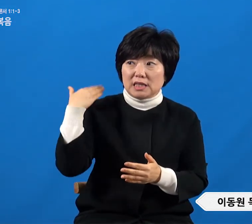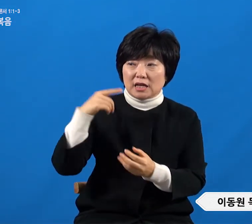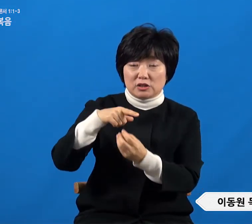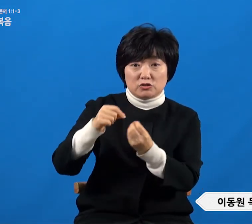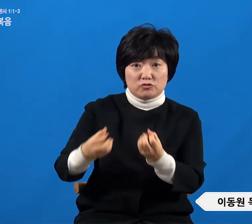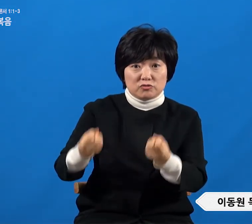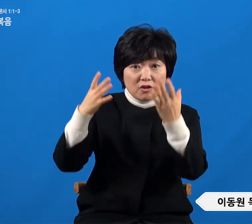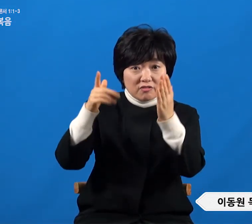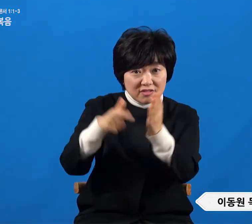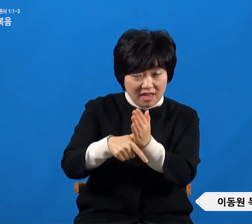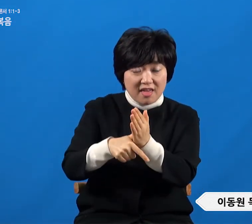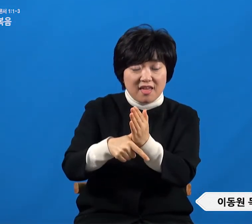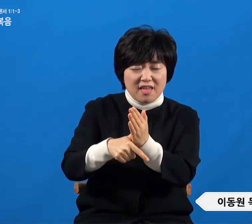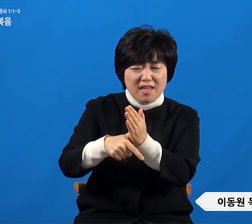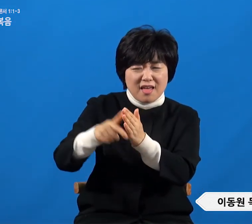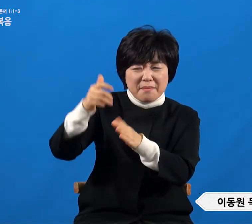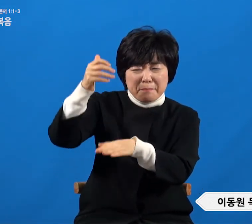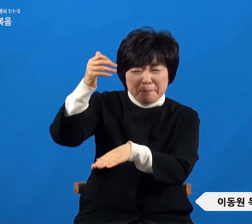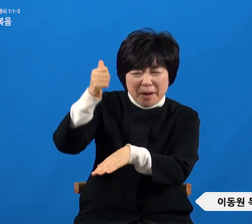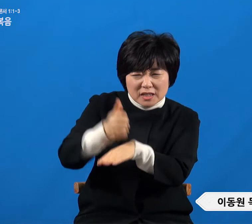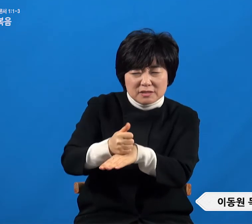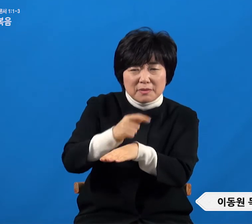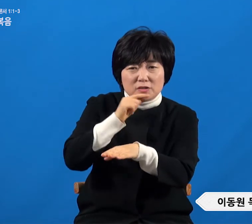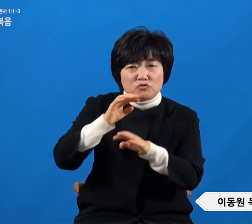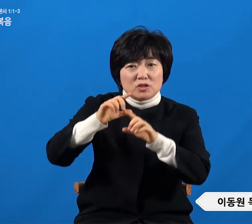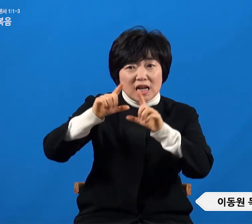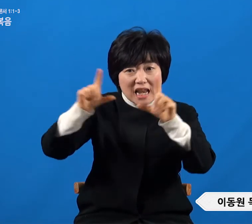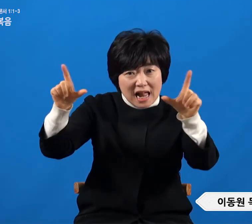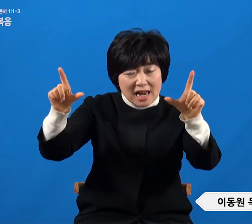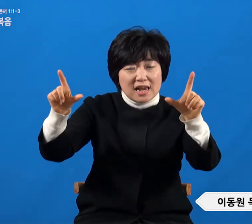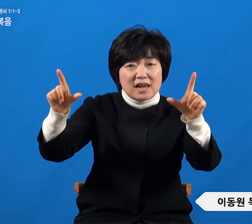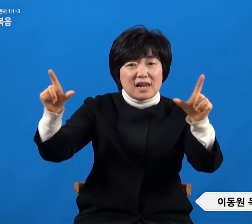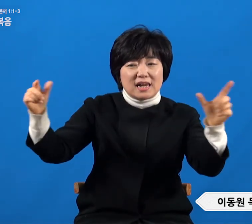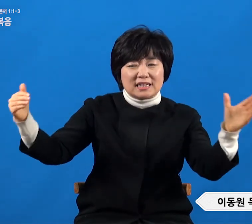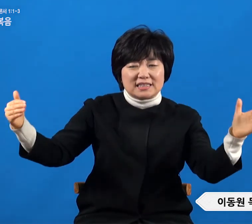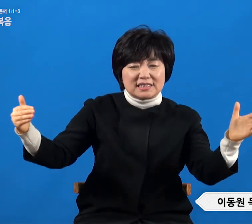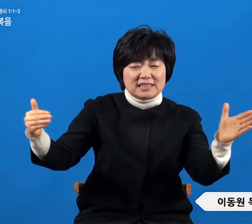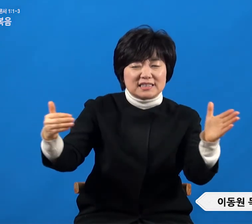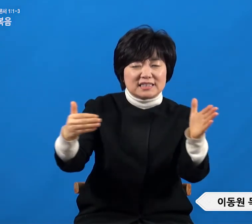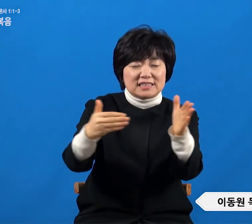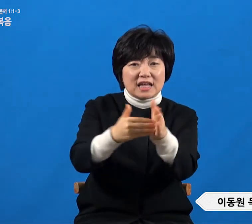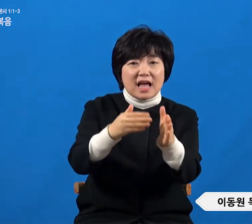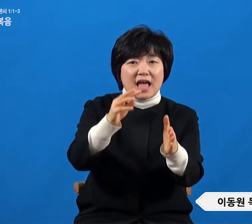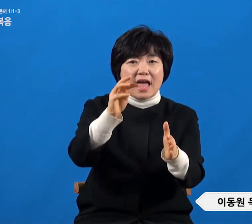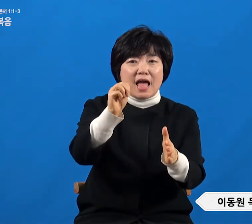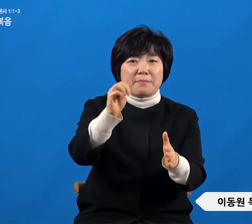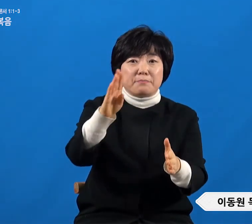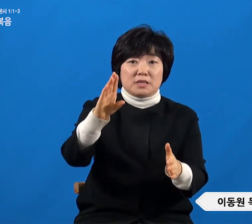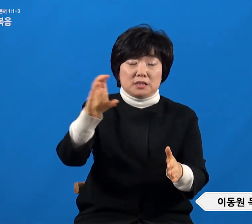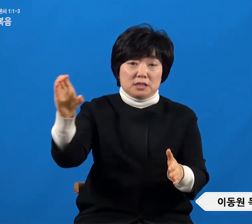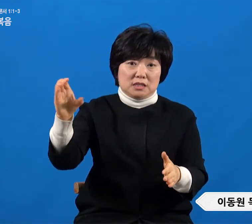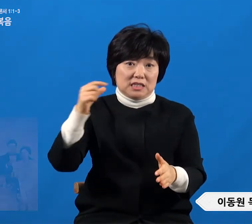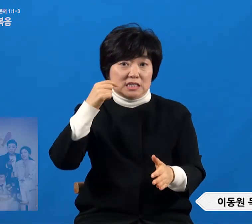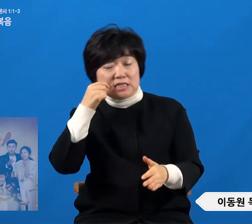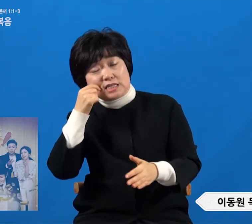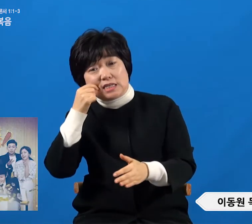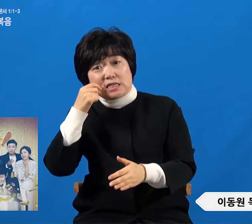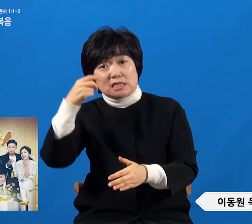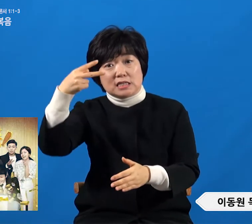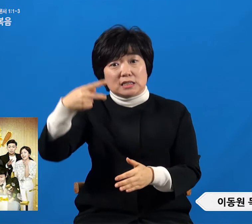추석절 한가위 마지막 주일날로 종영되었던 MBC 인기 드라마를